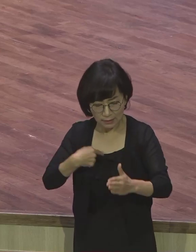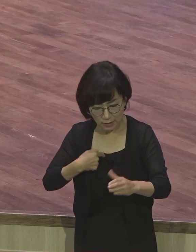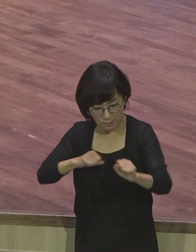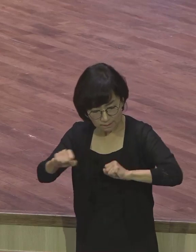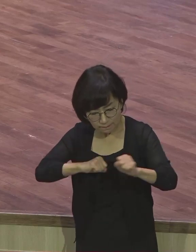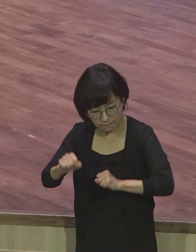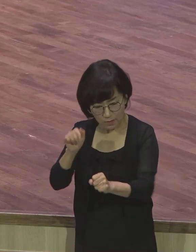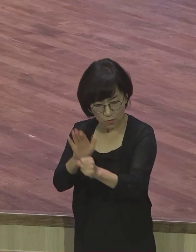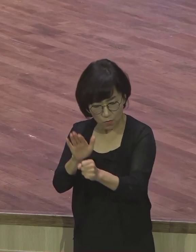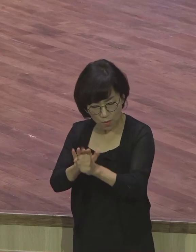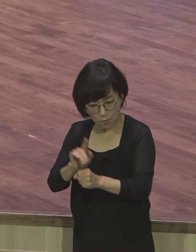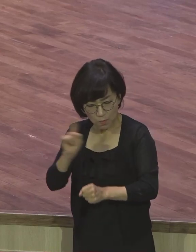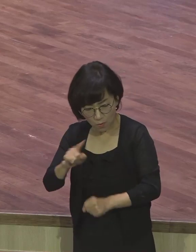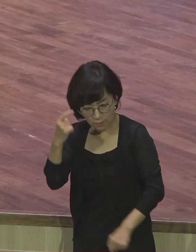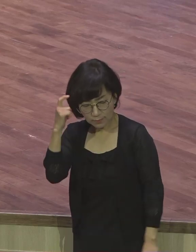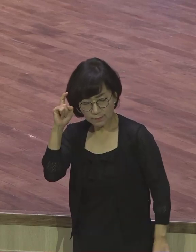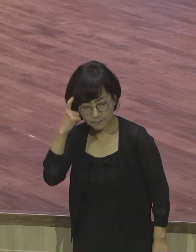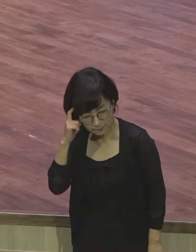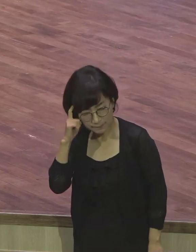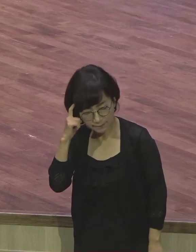무엇을 할 수 있는지, 이 교회를 위해서